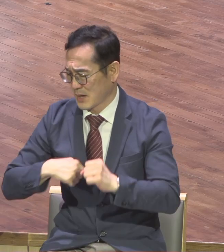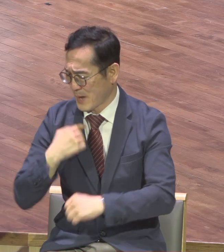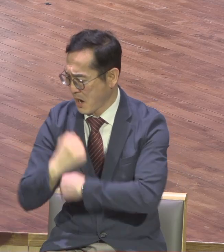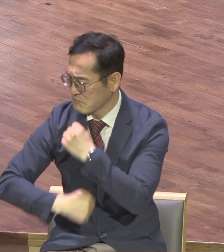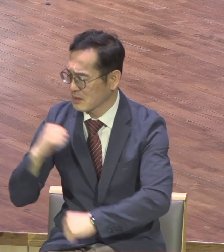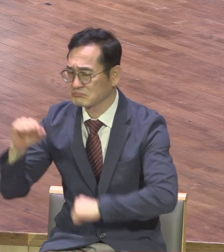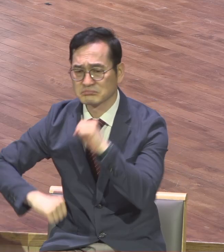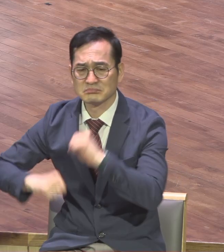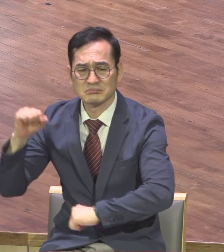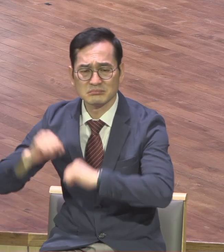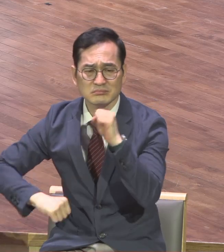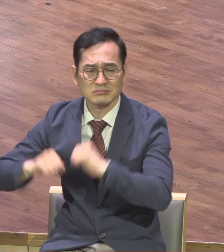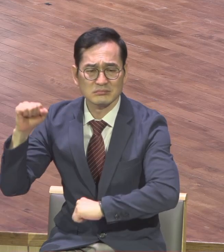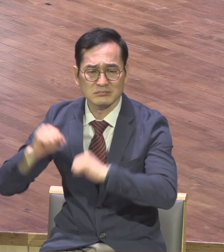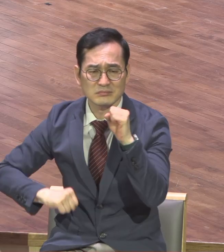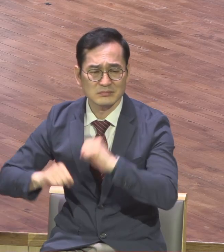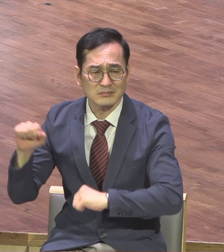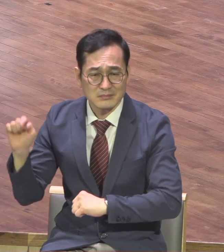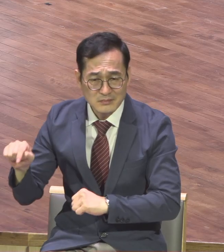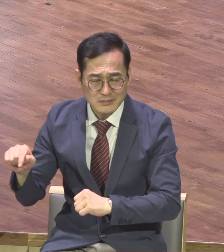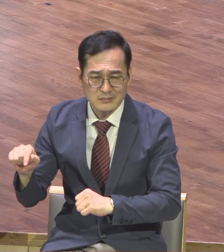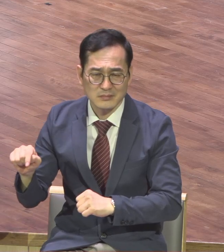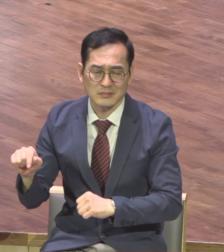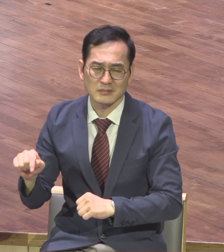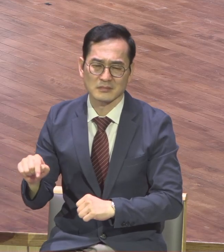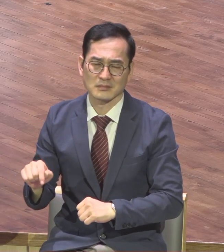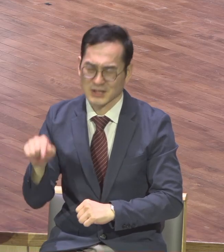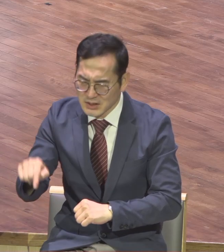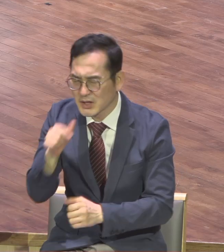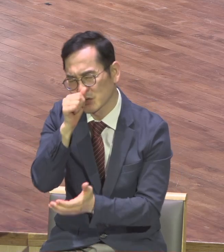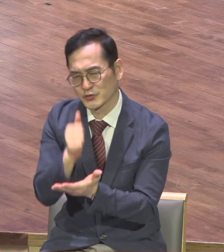인간이 한 것이고 지금 또 반복하고 있다.